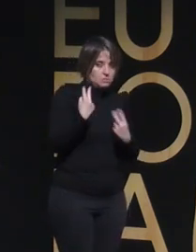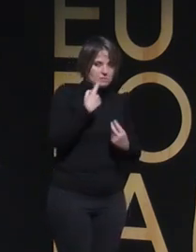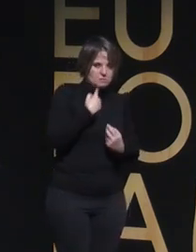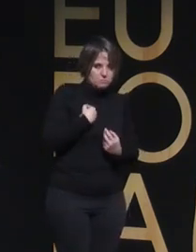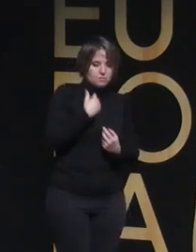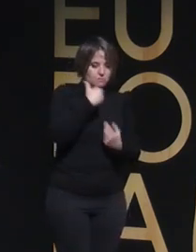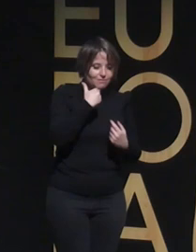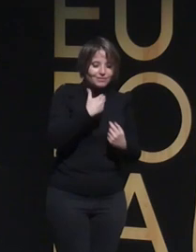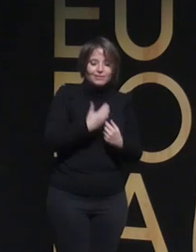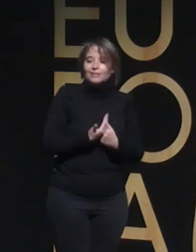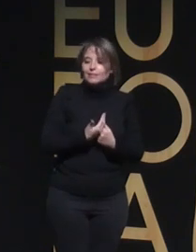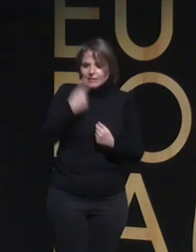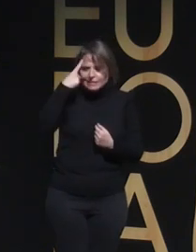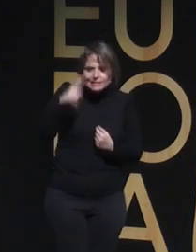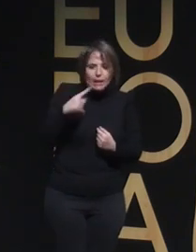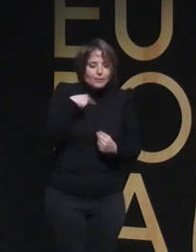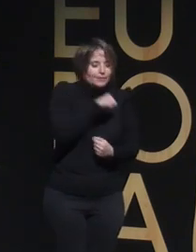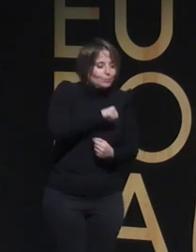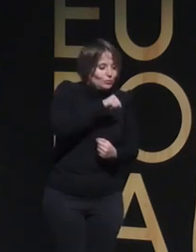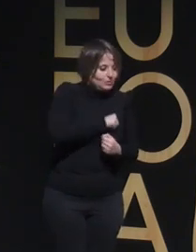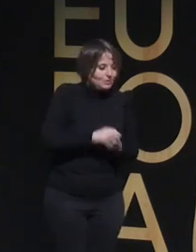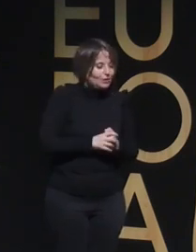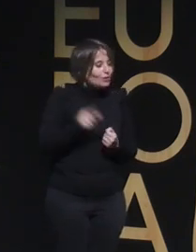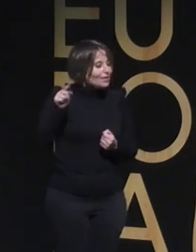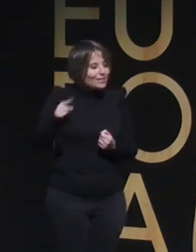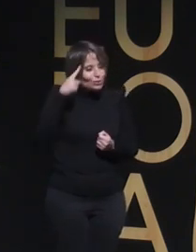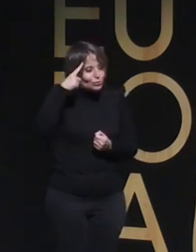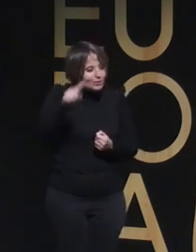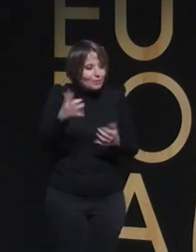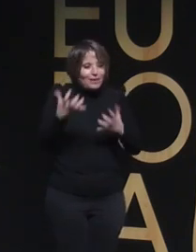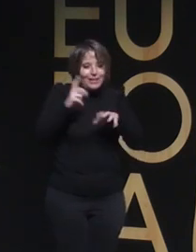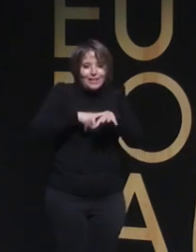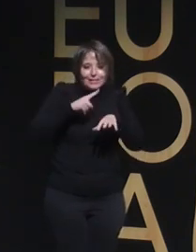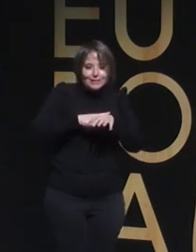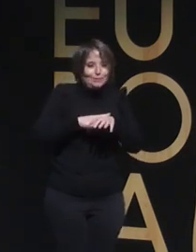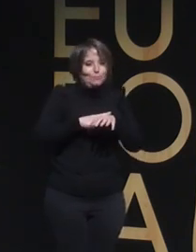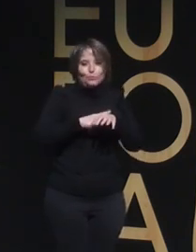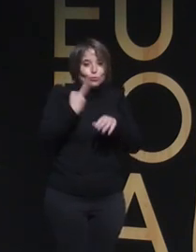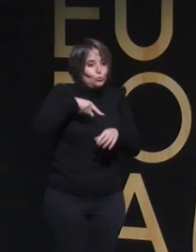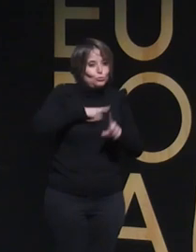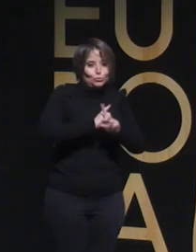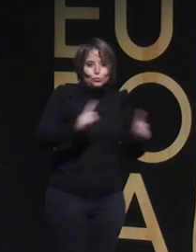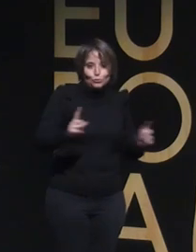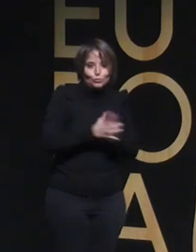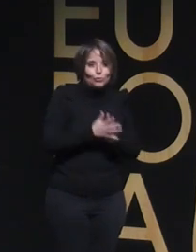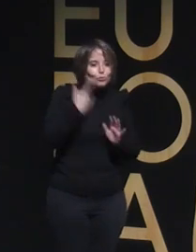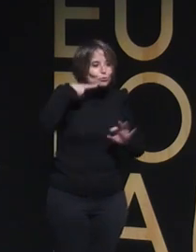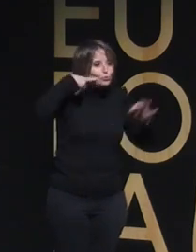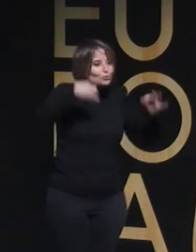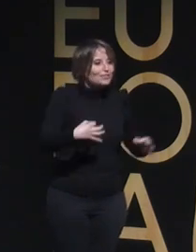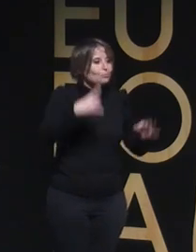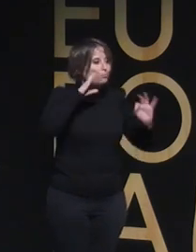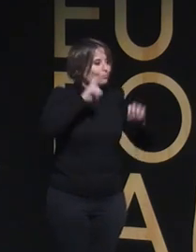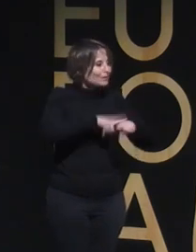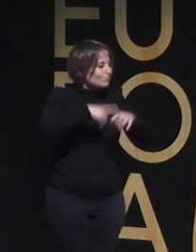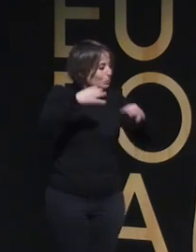pero... saben que estamos esperando. O sea, ellos tienen las de ganar porque tienen el tiempo, espacio-tiempo. Nosotros no. Tenemos el tiempo real. O sea,